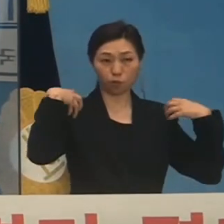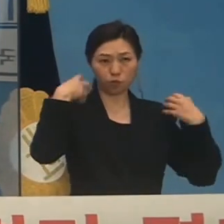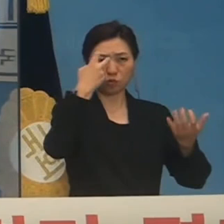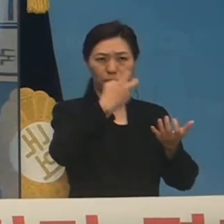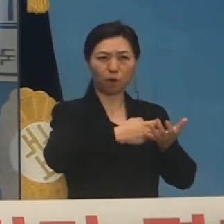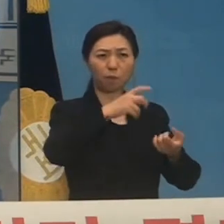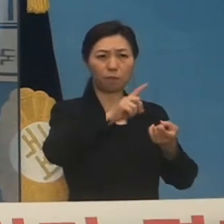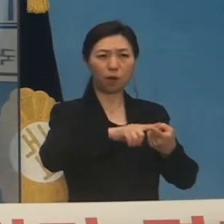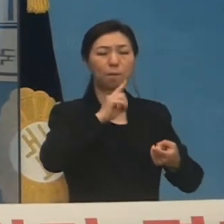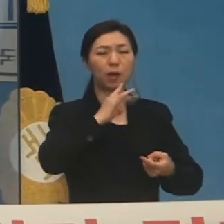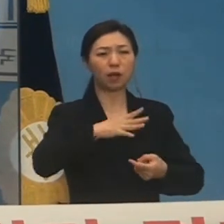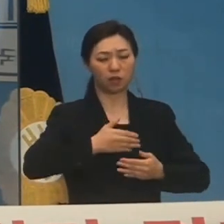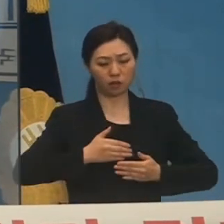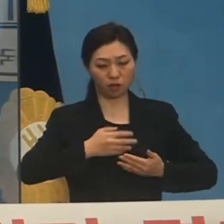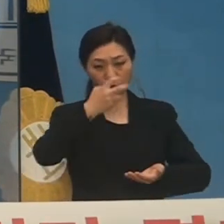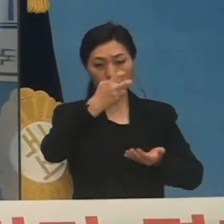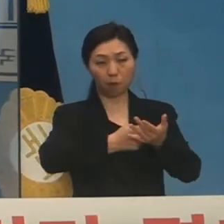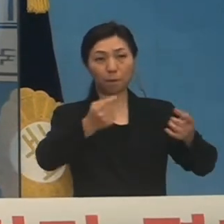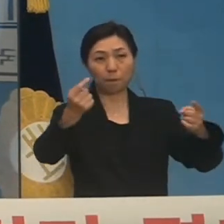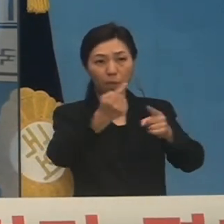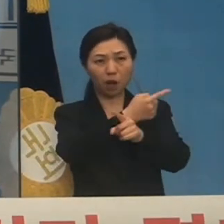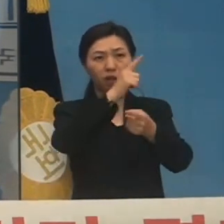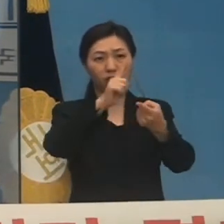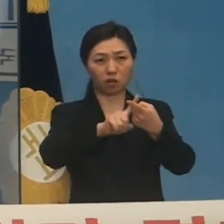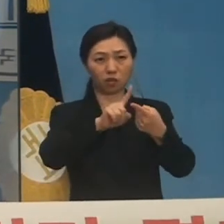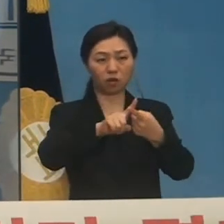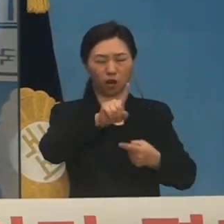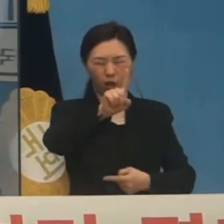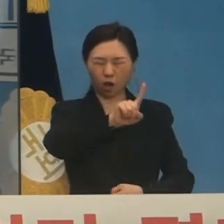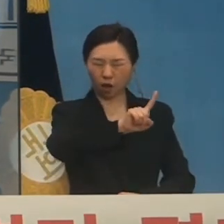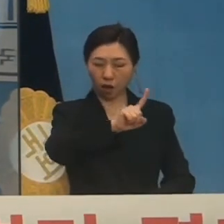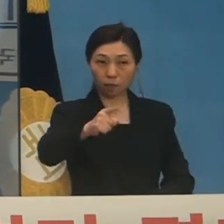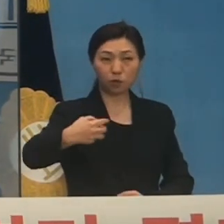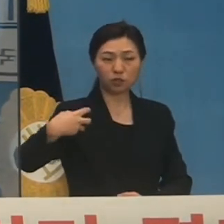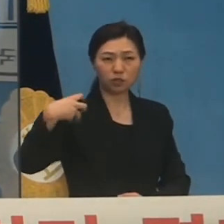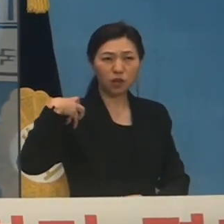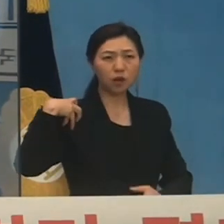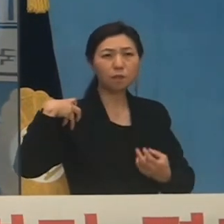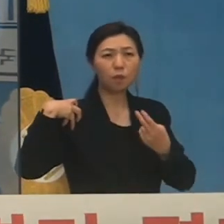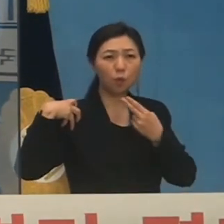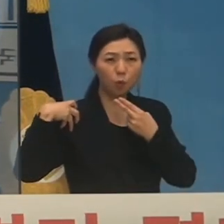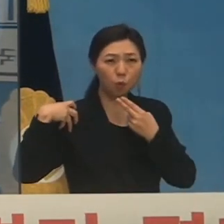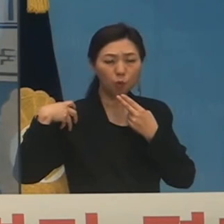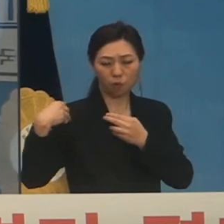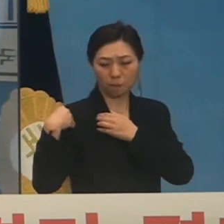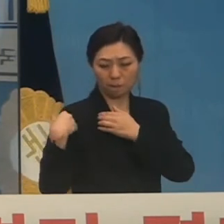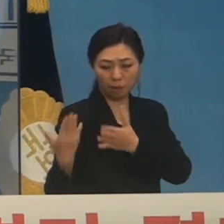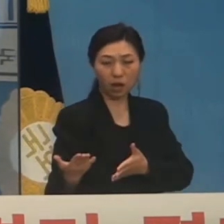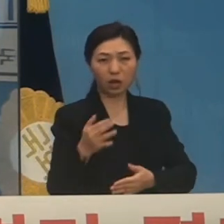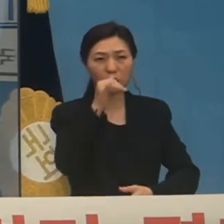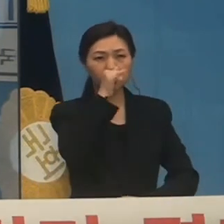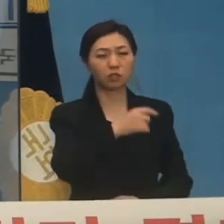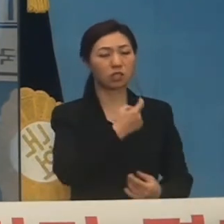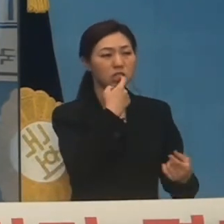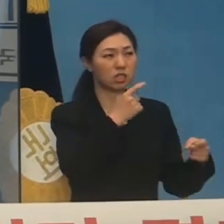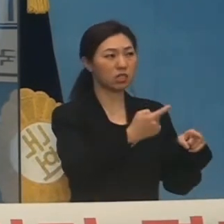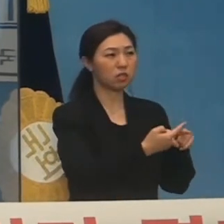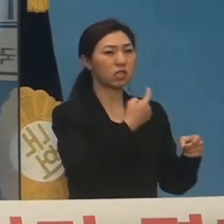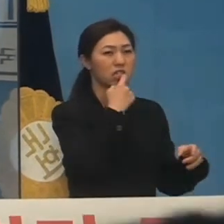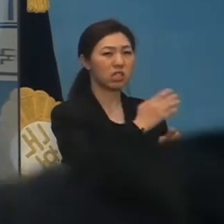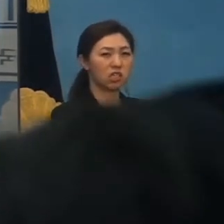진행한 것에 대해서 아무런 책임도 지지 않는 여당인 더불어민주당도